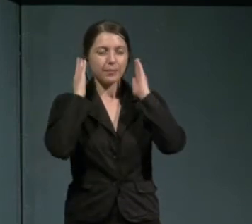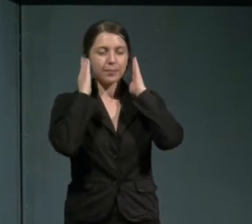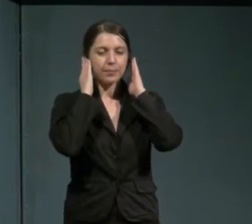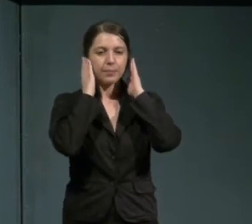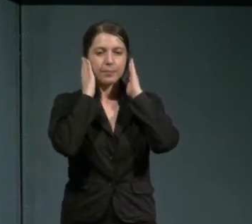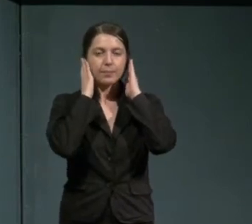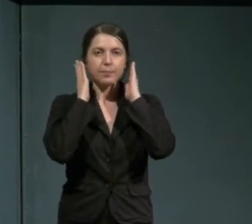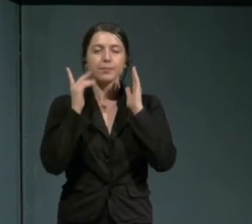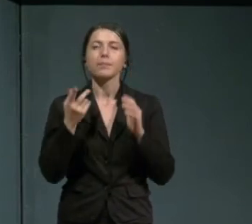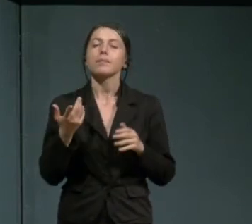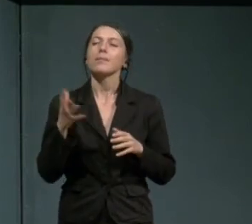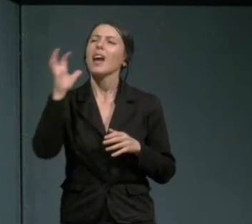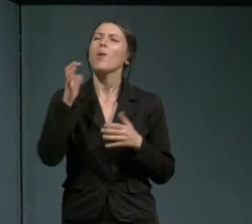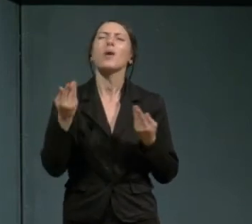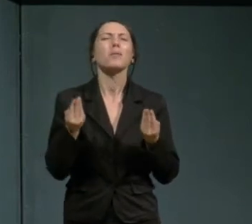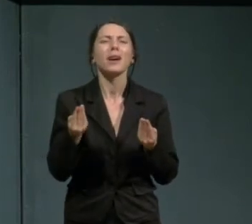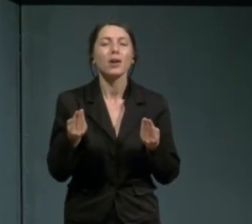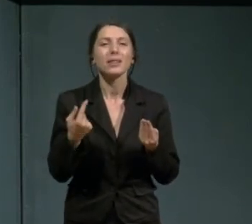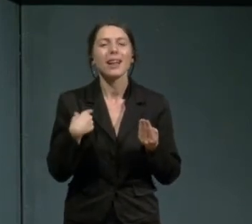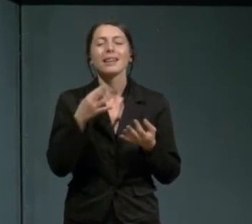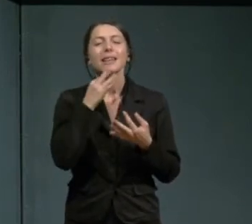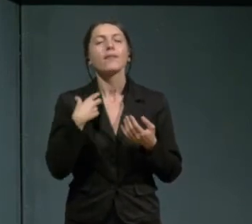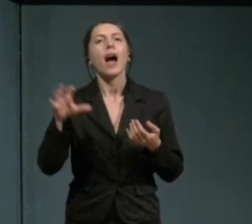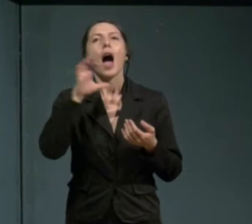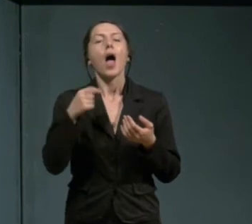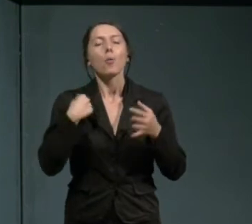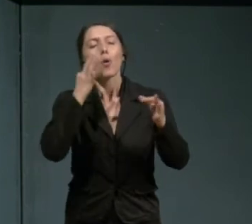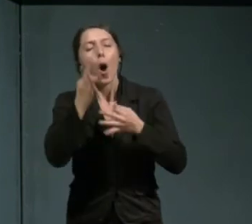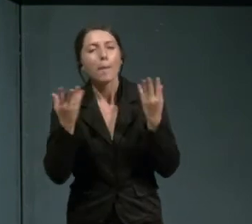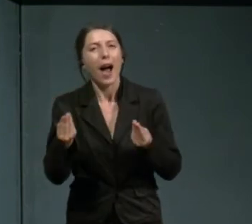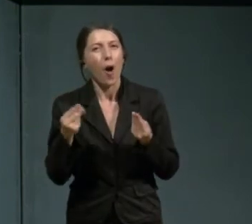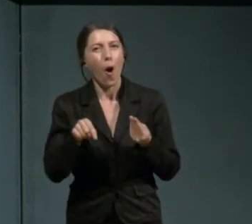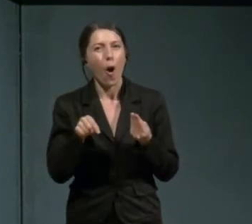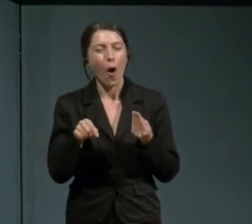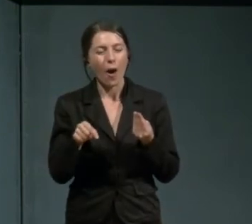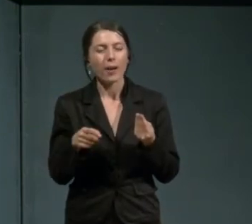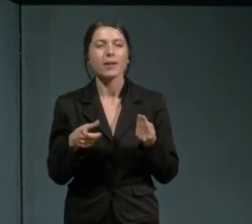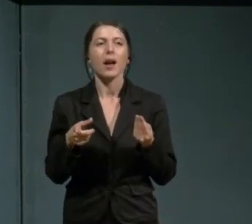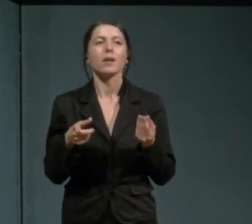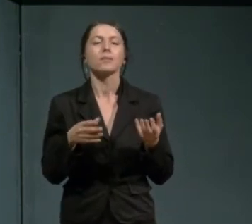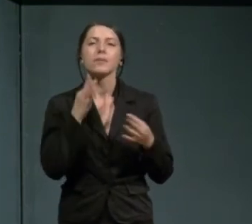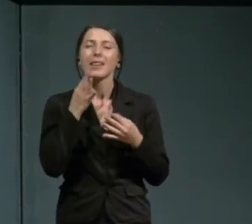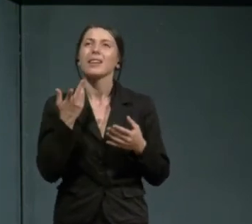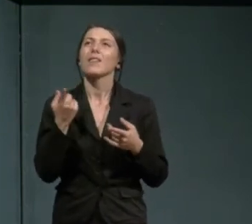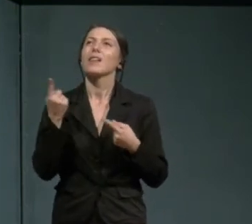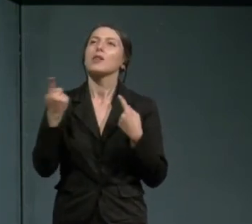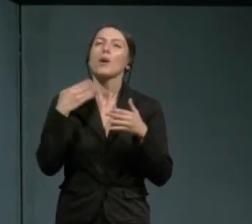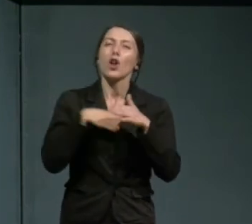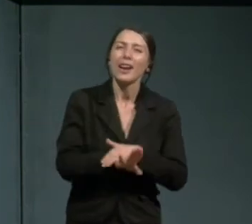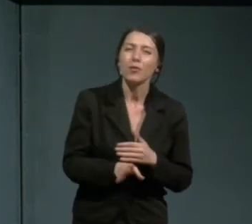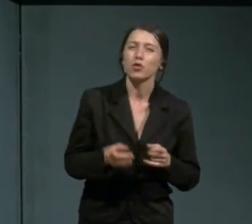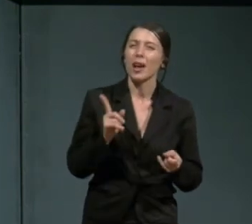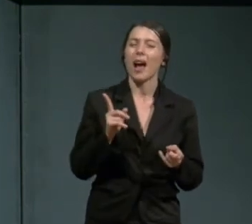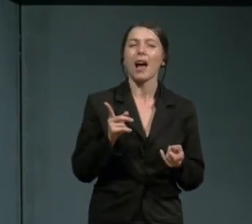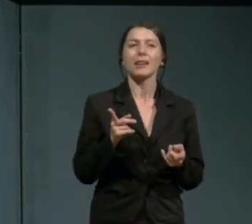cos'è l'europa ho dovuto scrivere che cos'era l'europa la questione dei dei rifugiati è